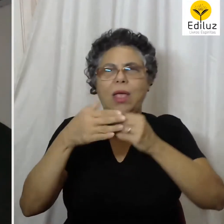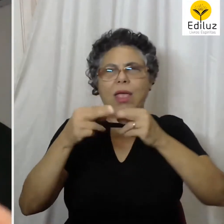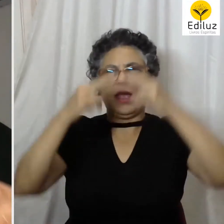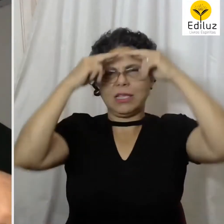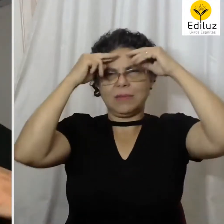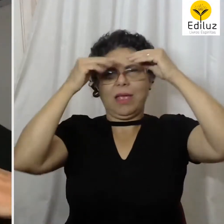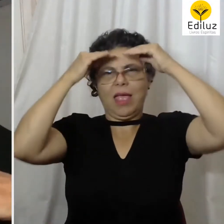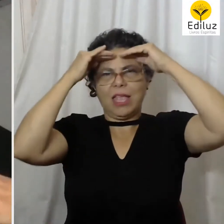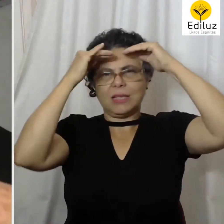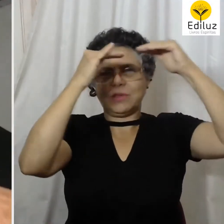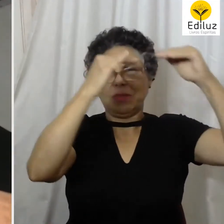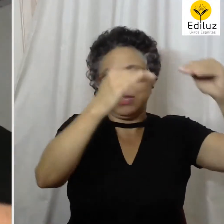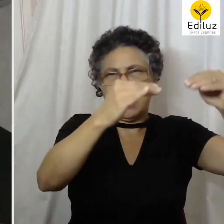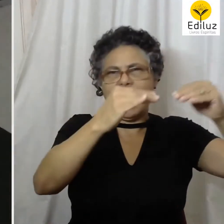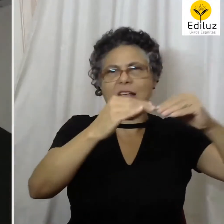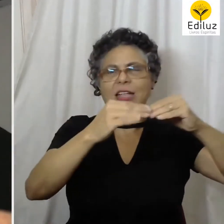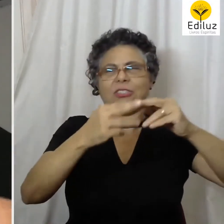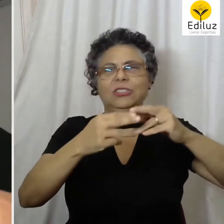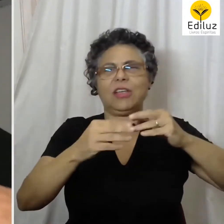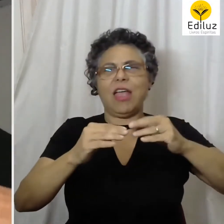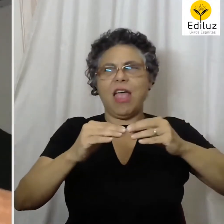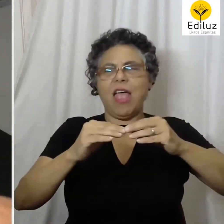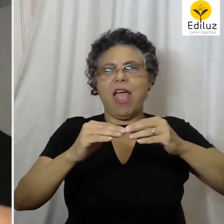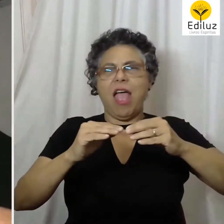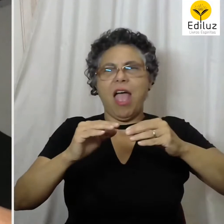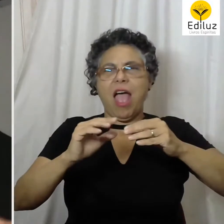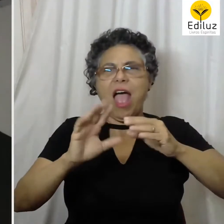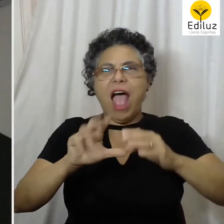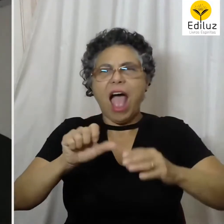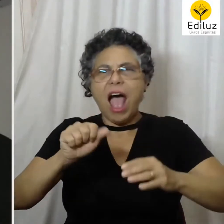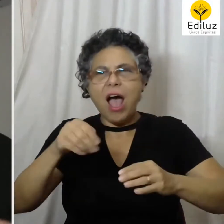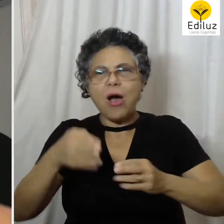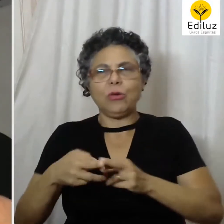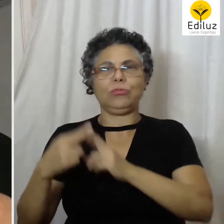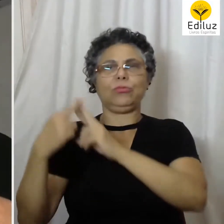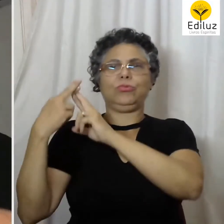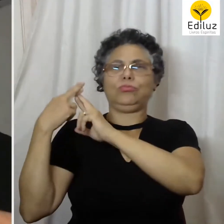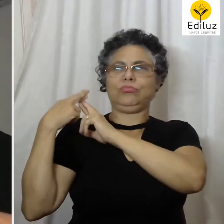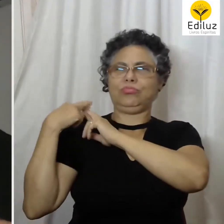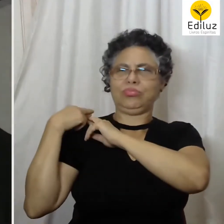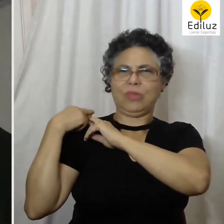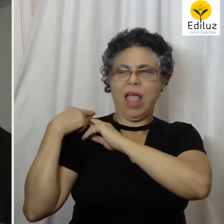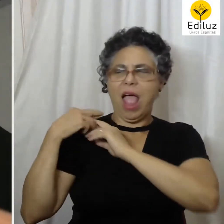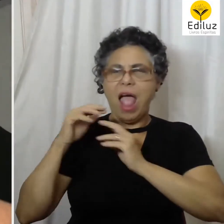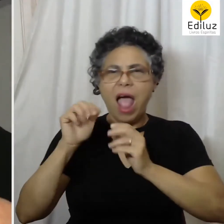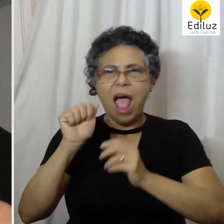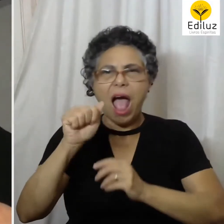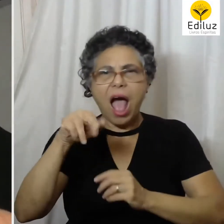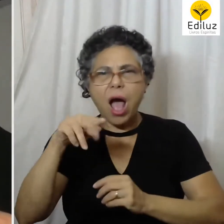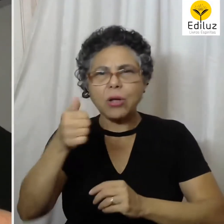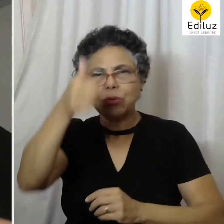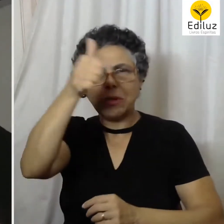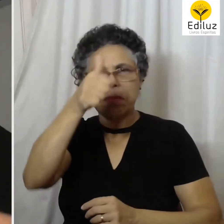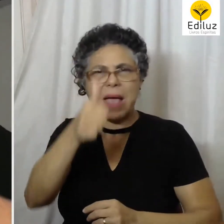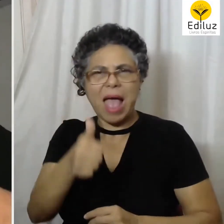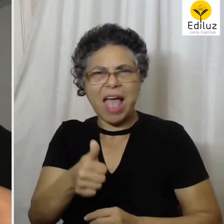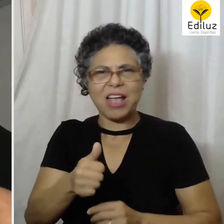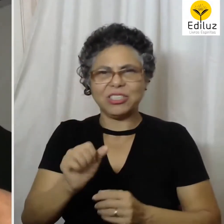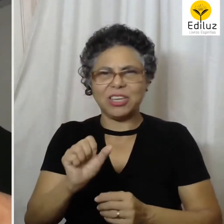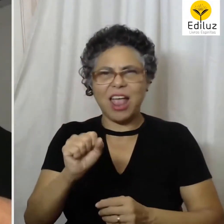autorresponsabilidade, autocuidado, autopercepção, autoimagem,